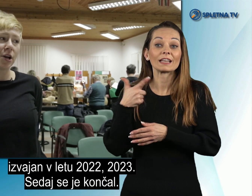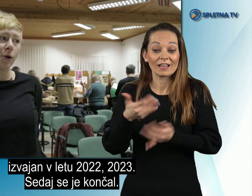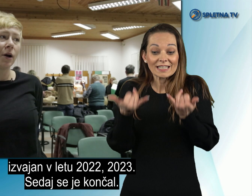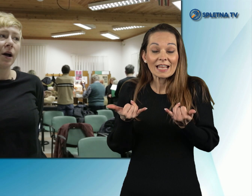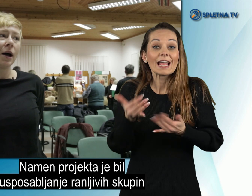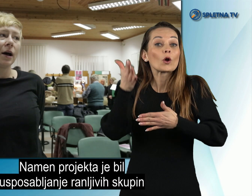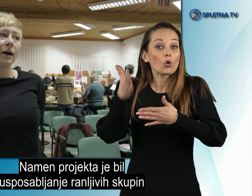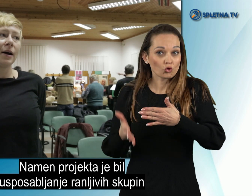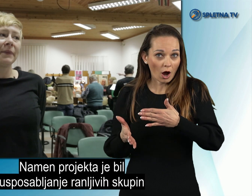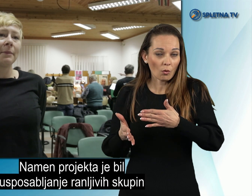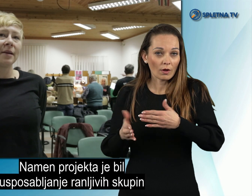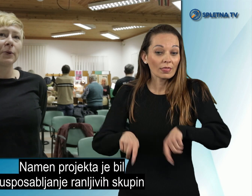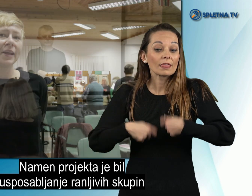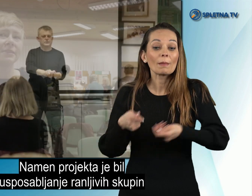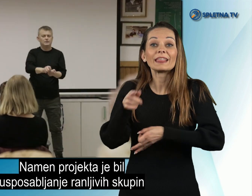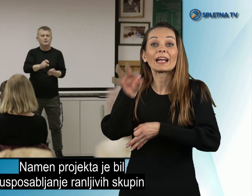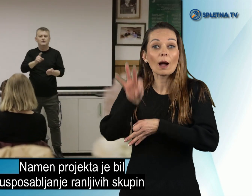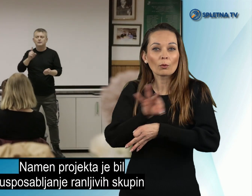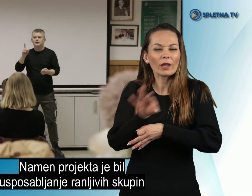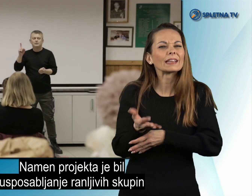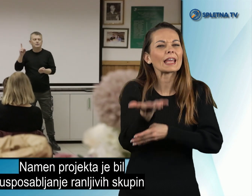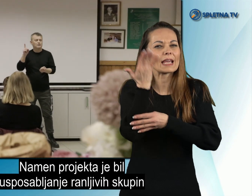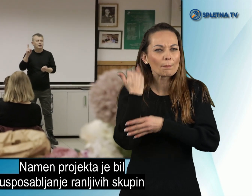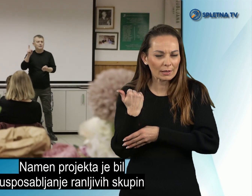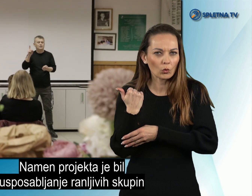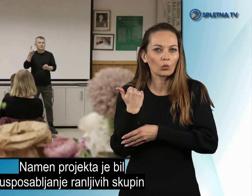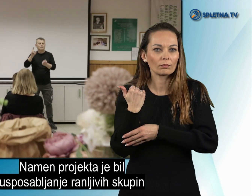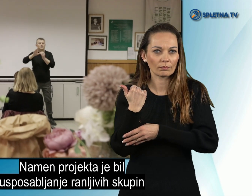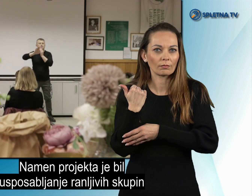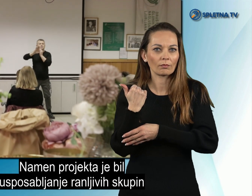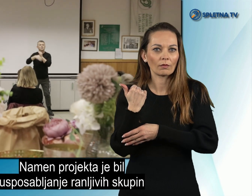se je končal. Namen projekta je bil v bistvu